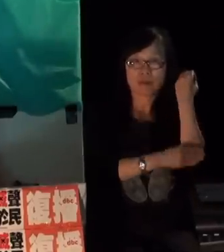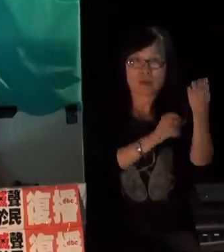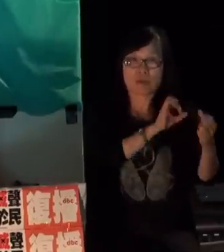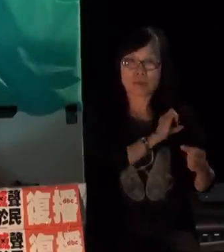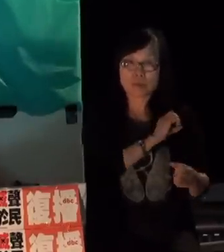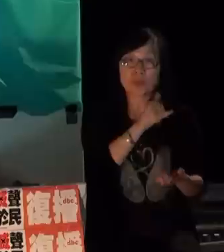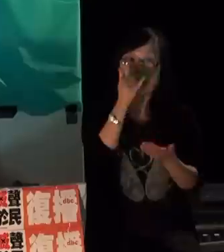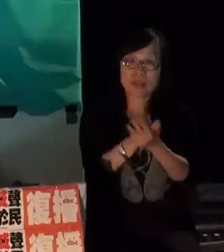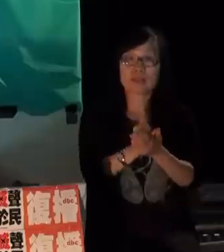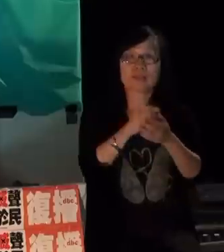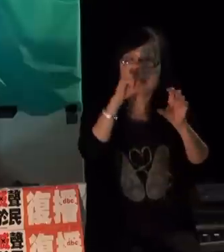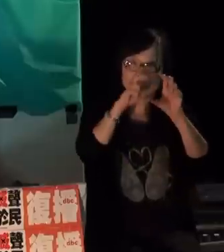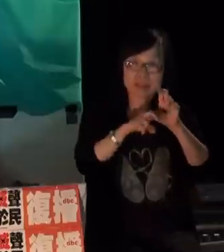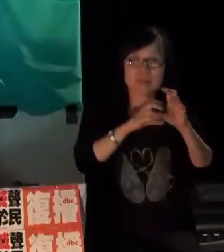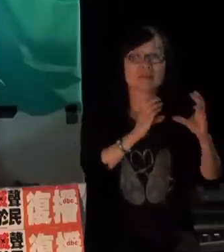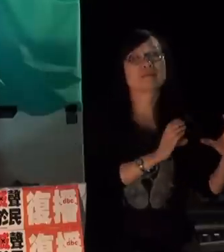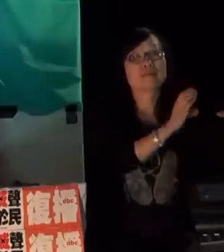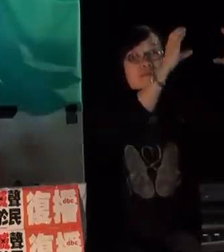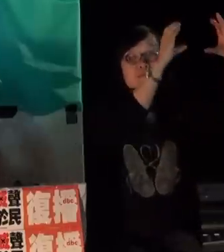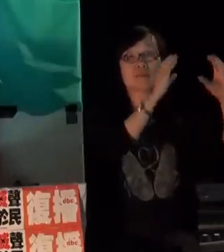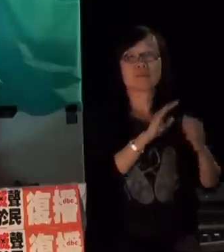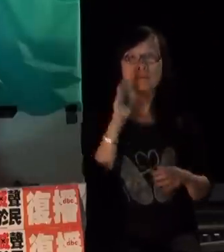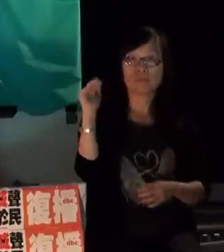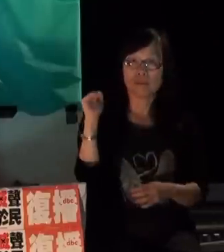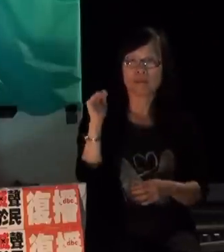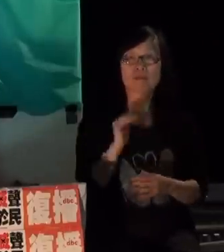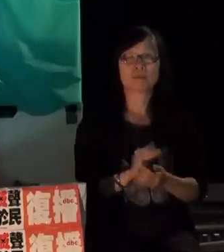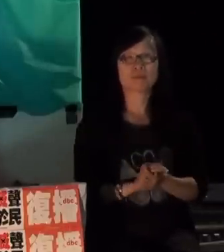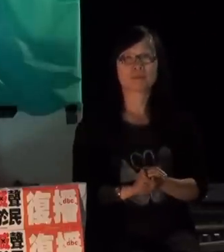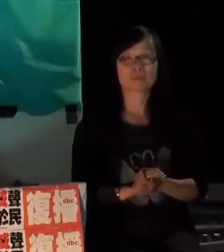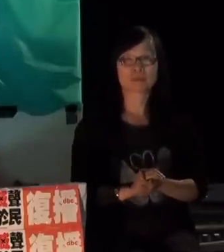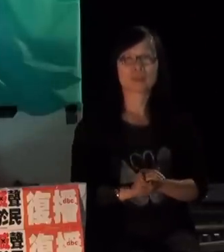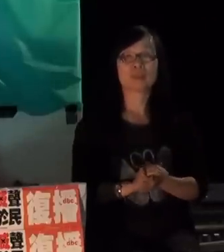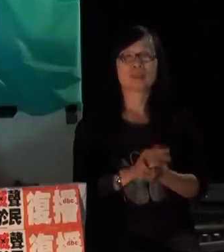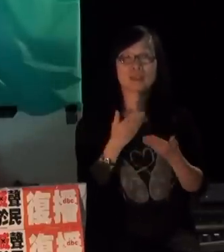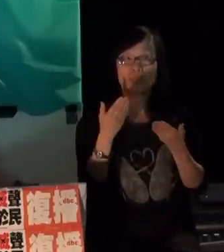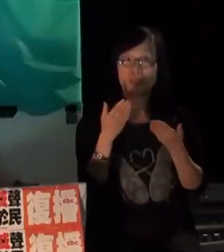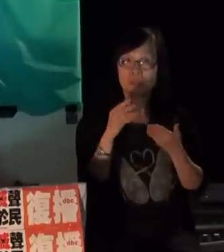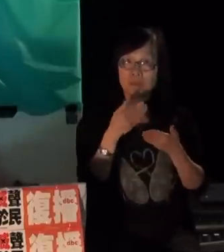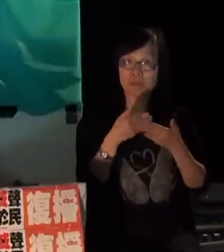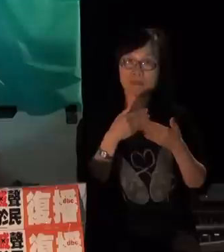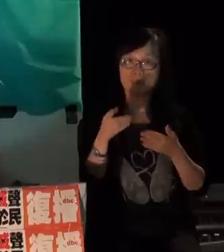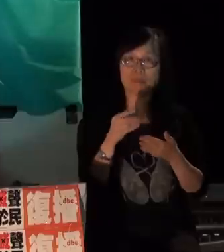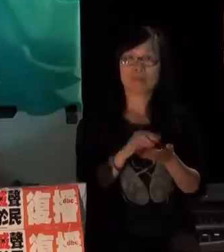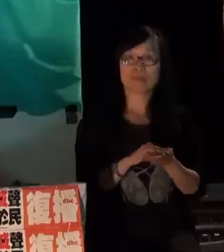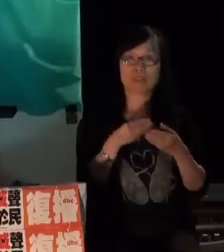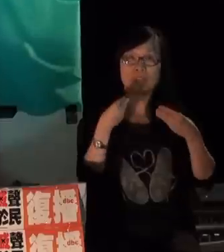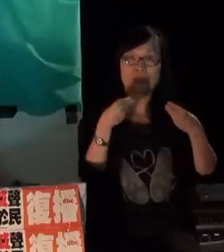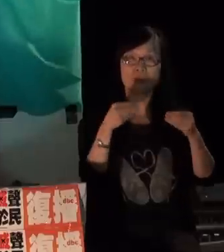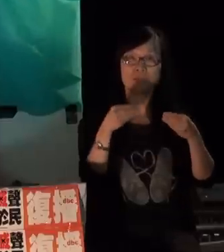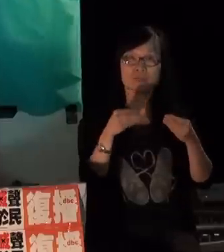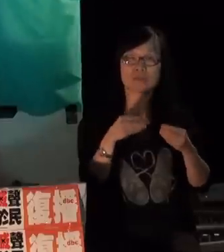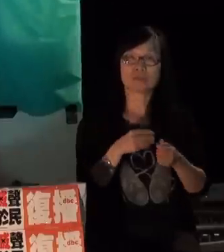喺西邊升起得噶啦，係嘛？所以即係大家，我覺得 呢件事真係一個活生生嘅教訓，就